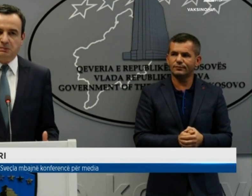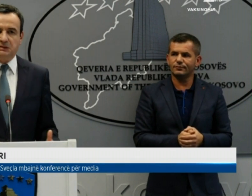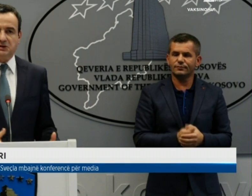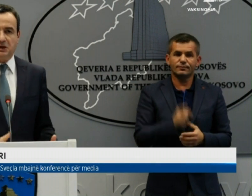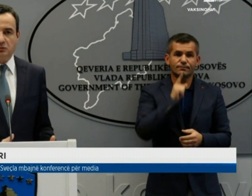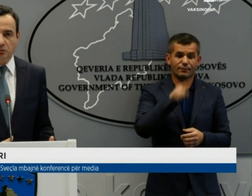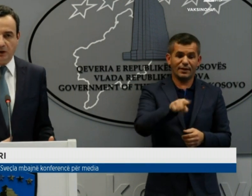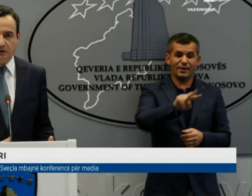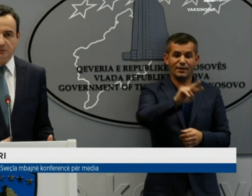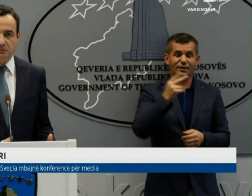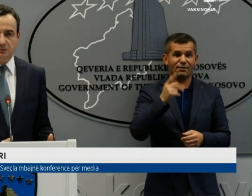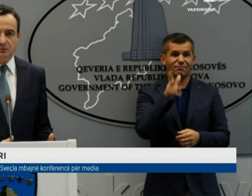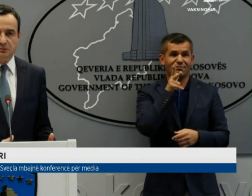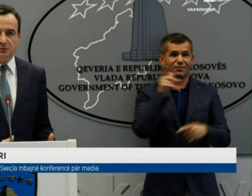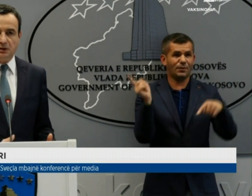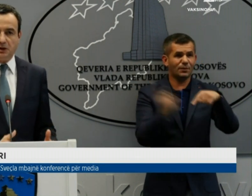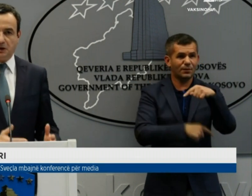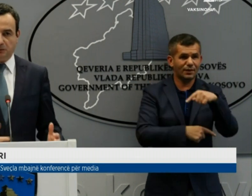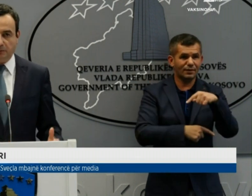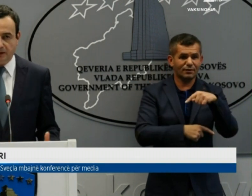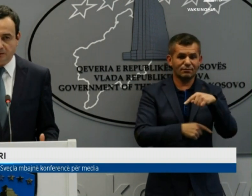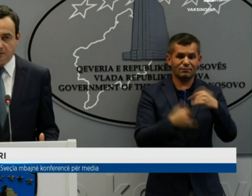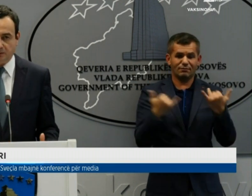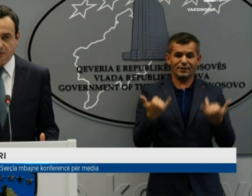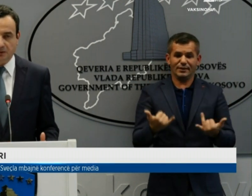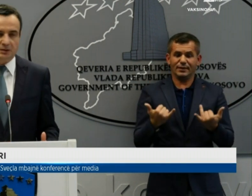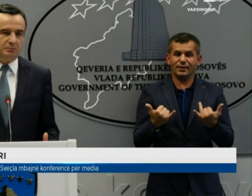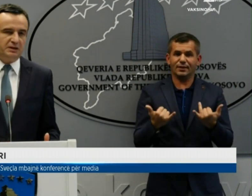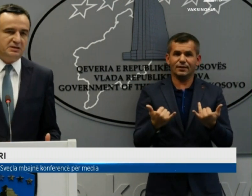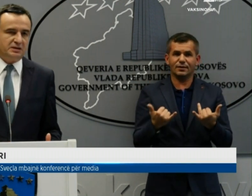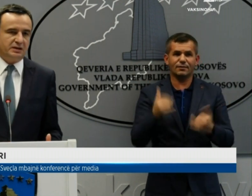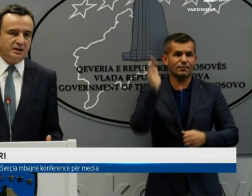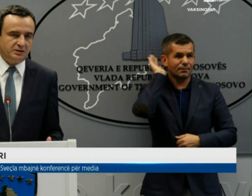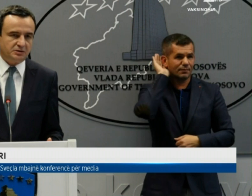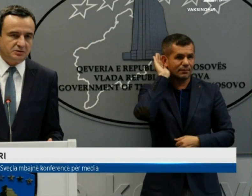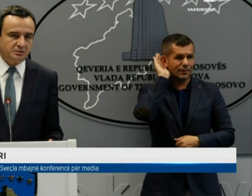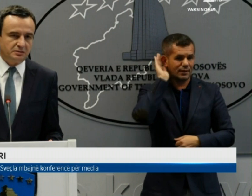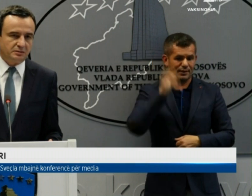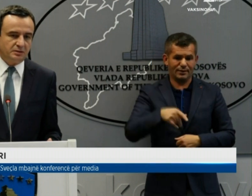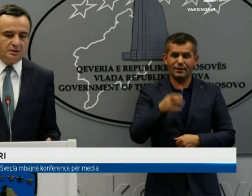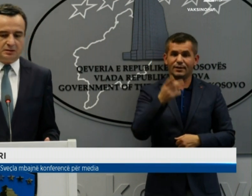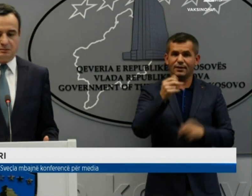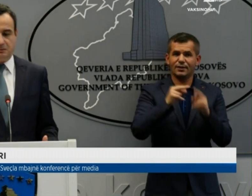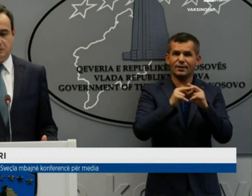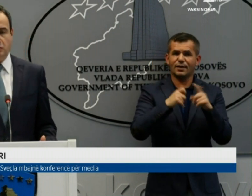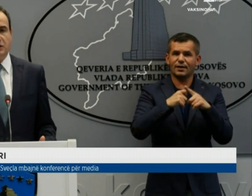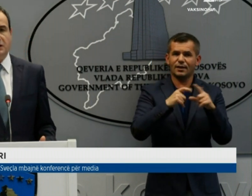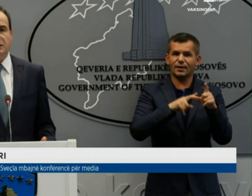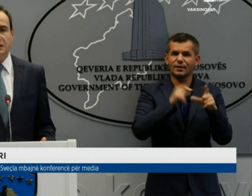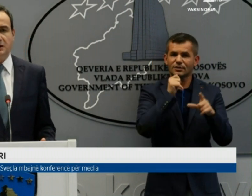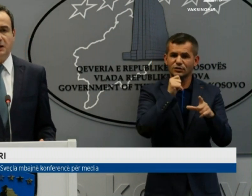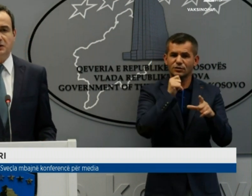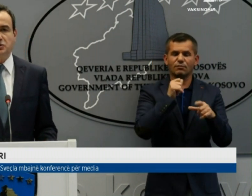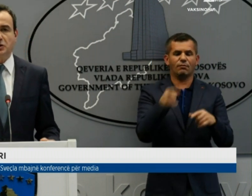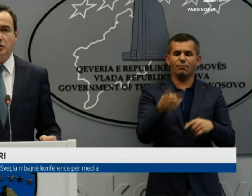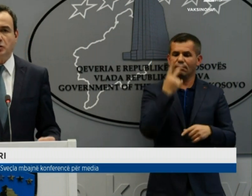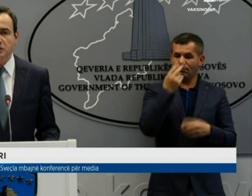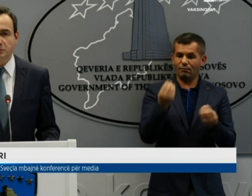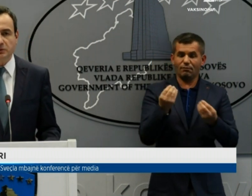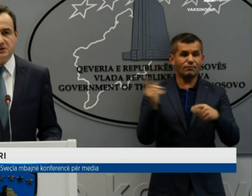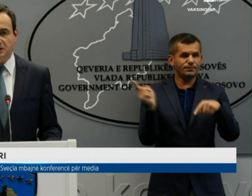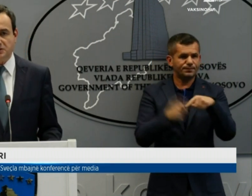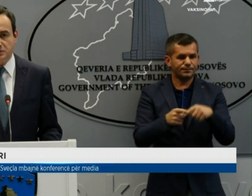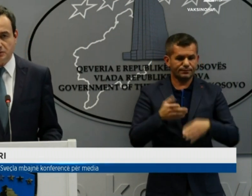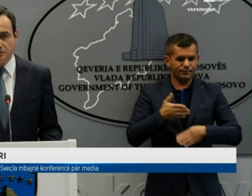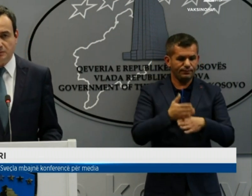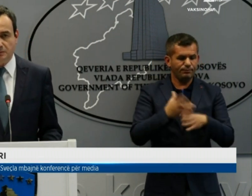thirrjet për ta shkarkuar në këtë moment ministrin Rakić nuk janë thirrje që i